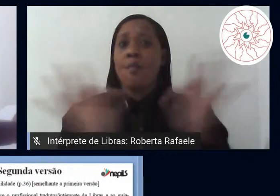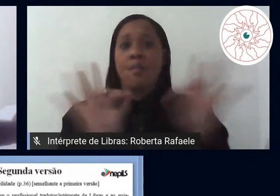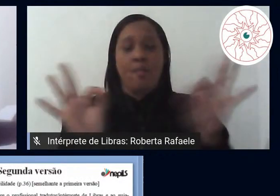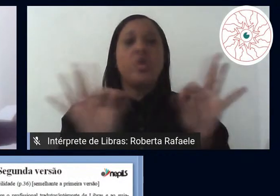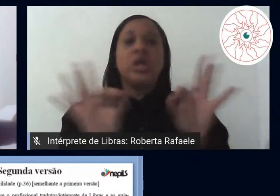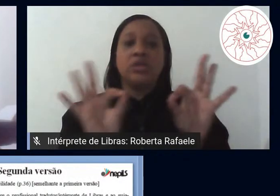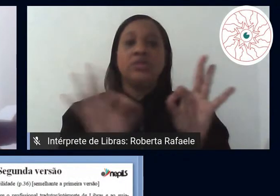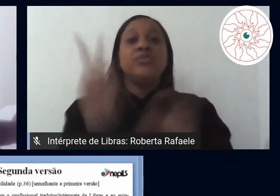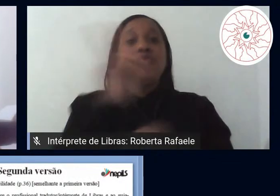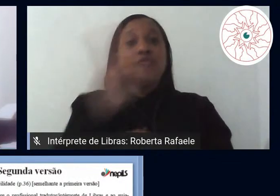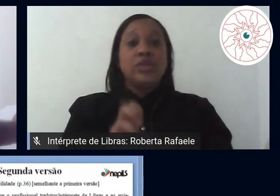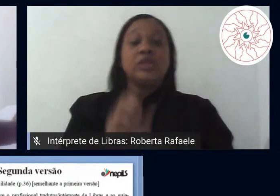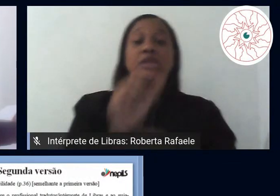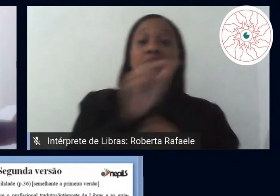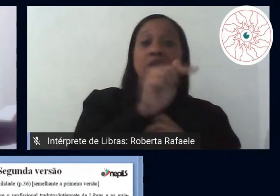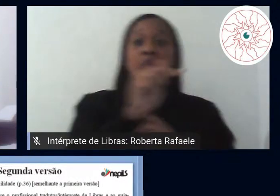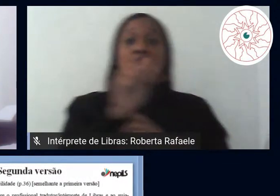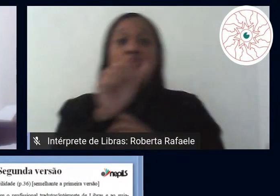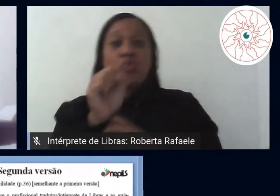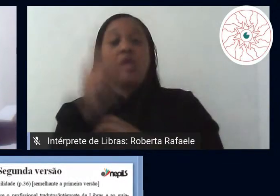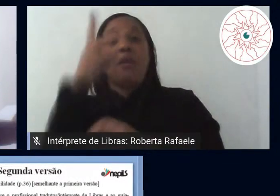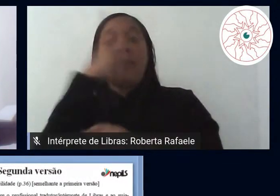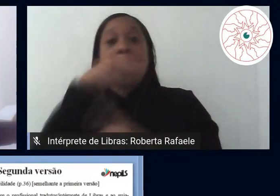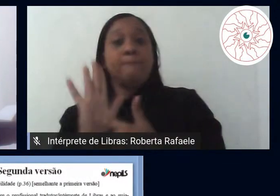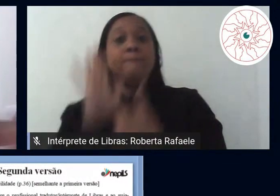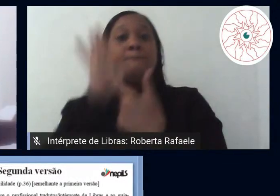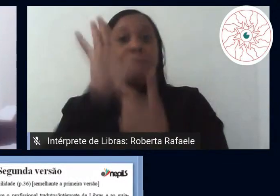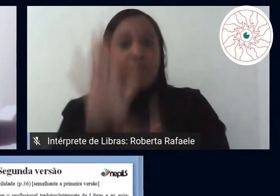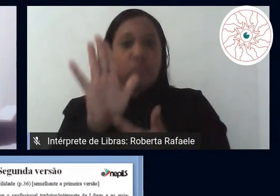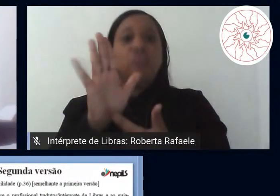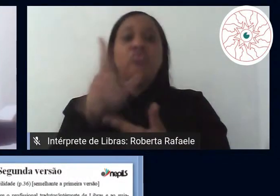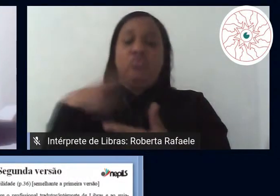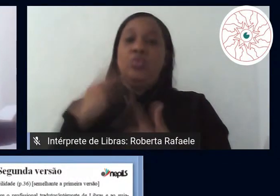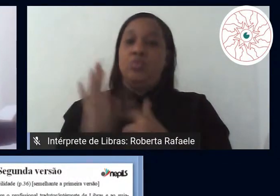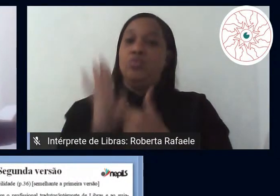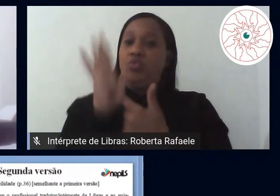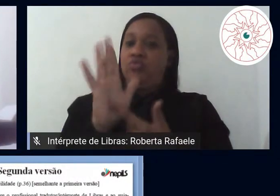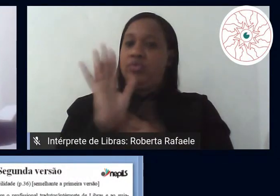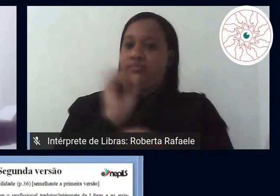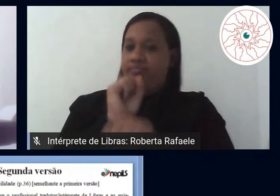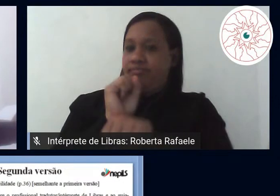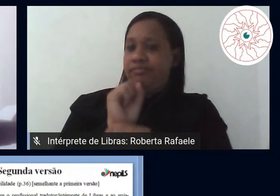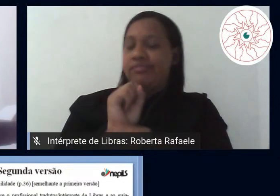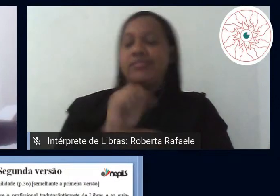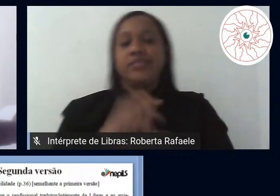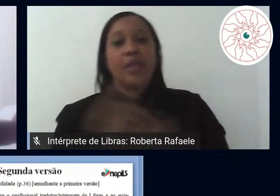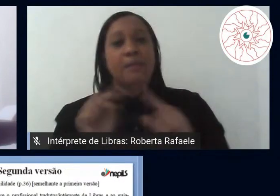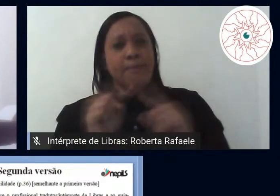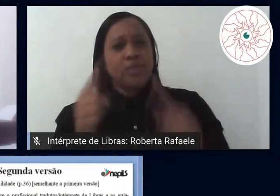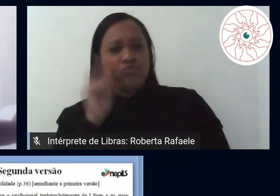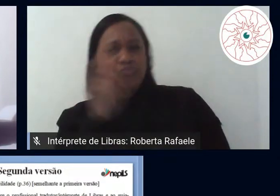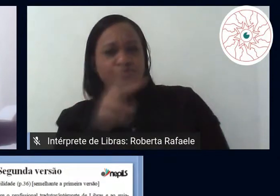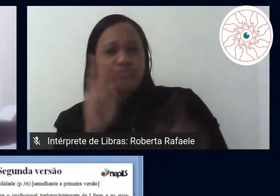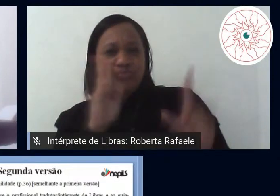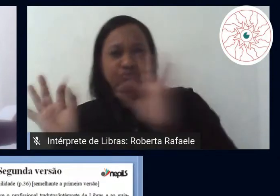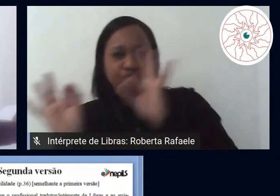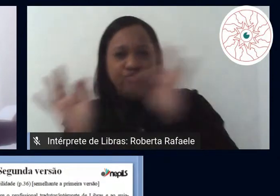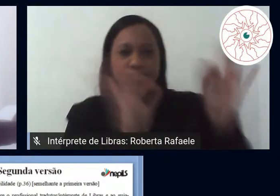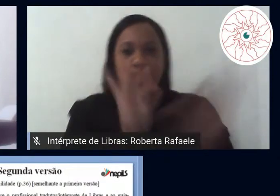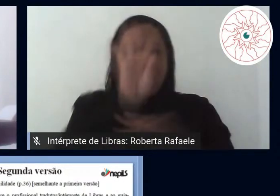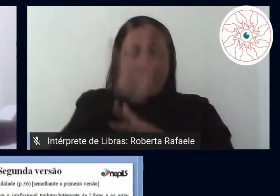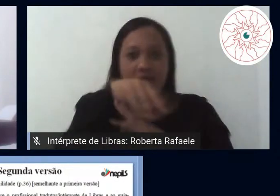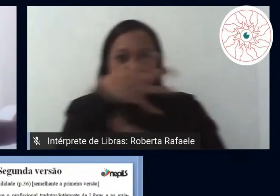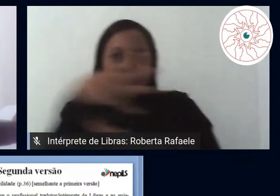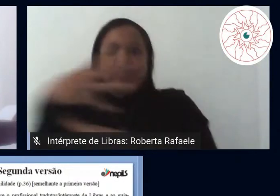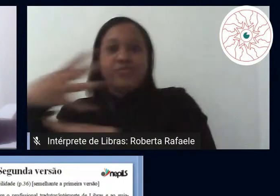vezes sétima e oitava que aparece, que eu vou mostrar para vocês daqui a pouquinho. Mas se vocês observarem nesse esquema que eu pus aí, né,